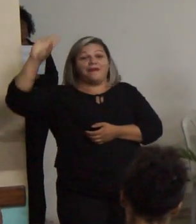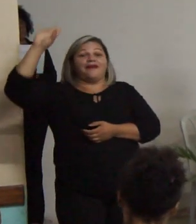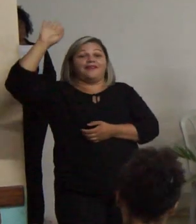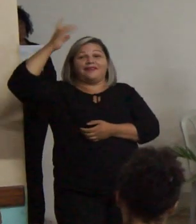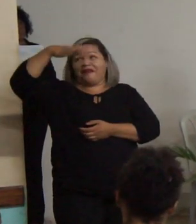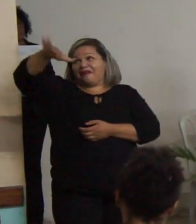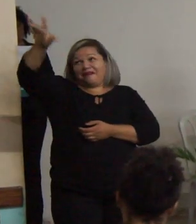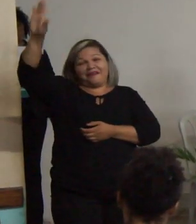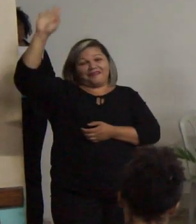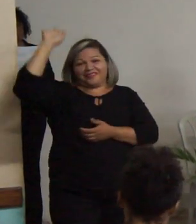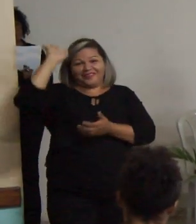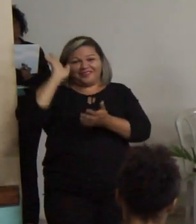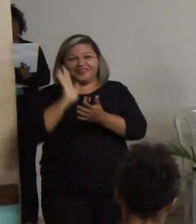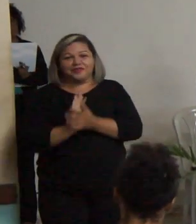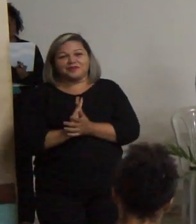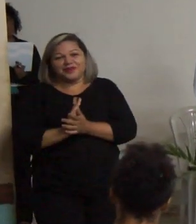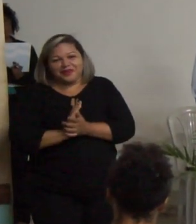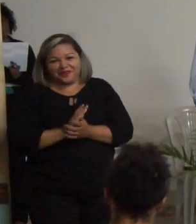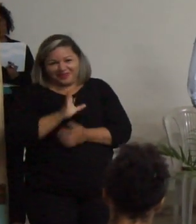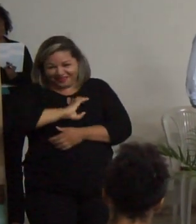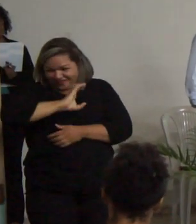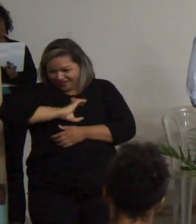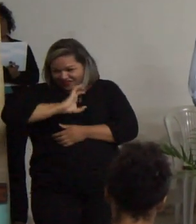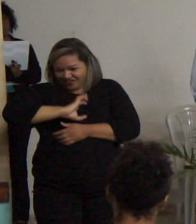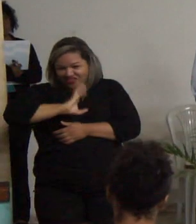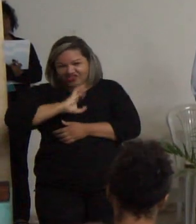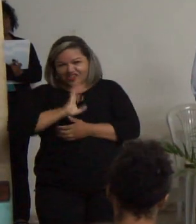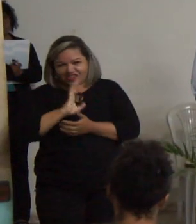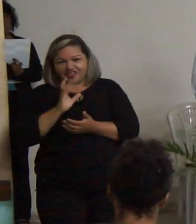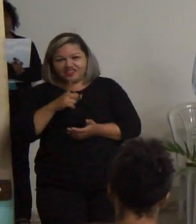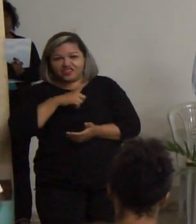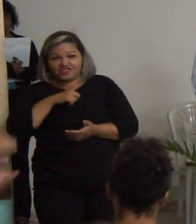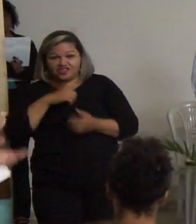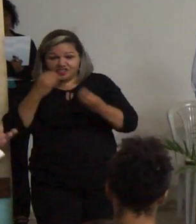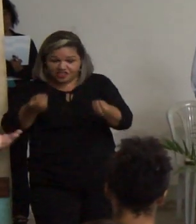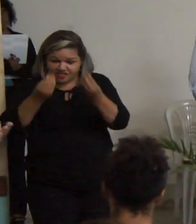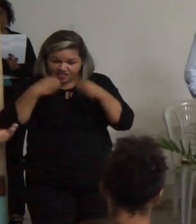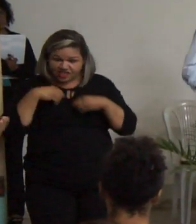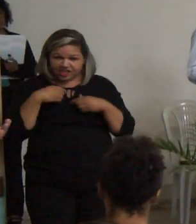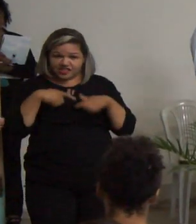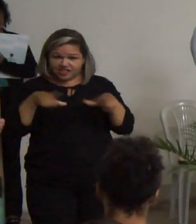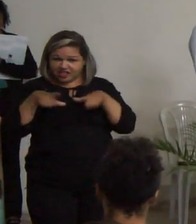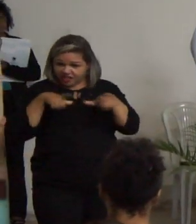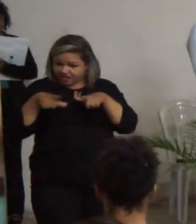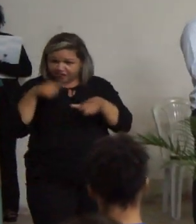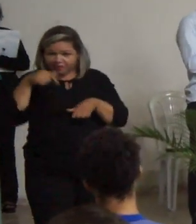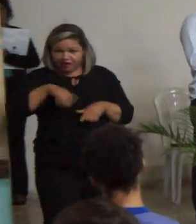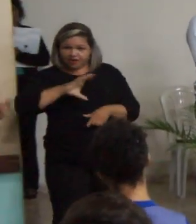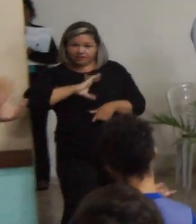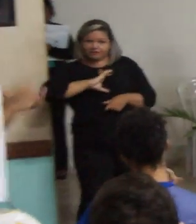uma forma de fomentar o comércio local, é uma forma de gerar emprego dentro do nosso município, porque